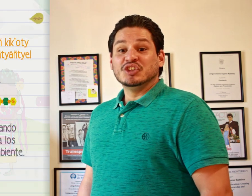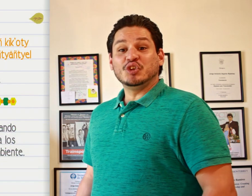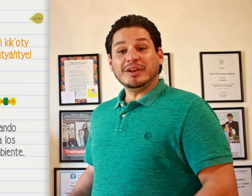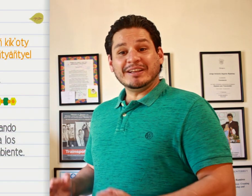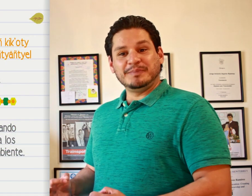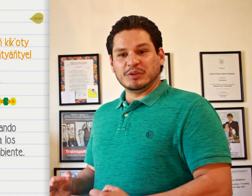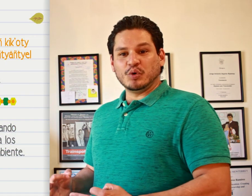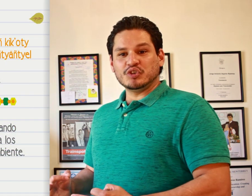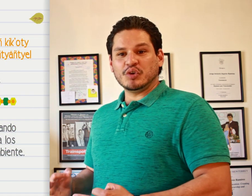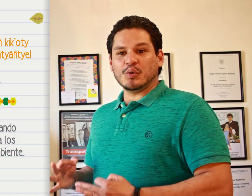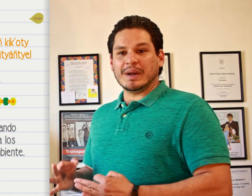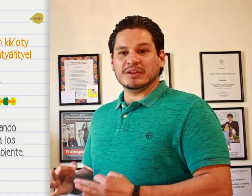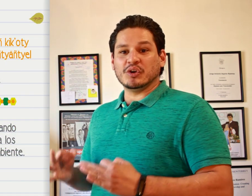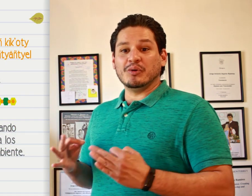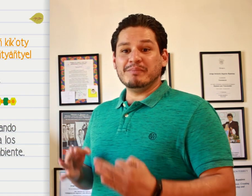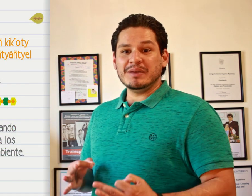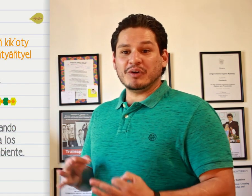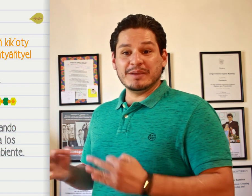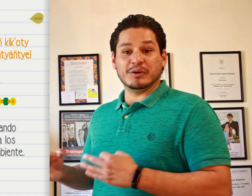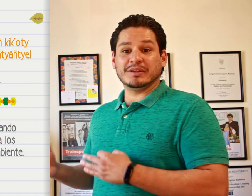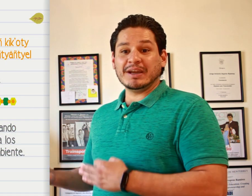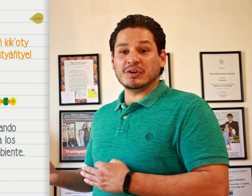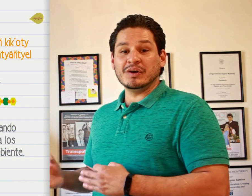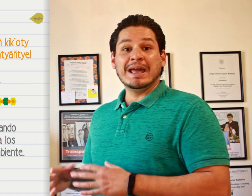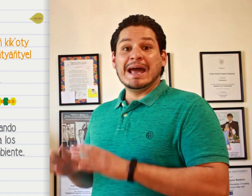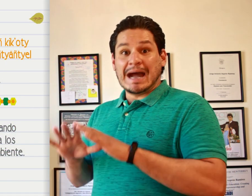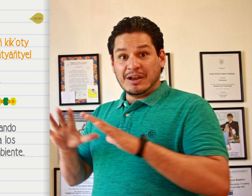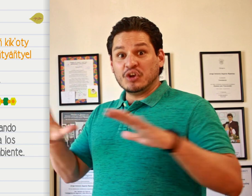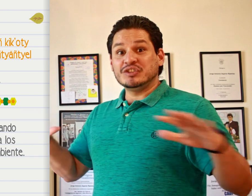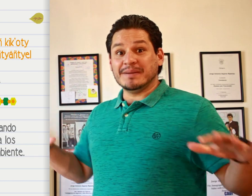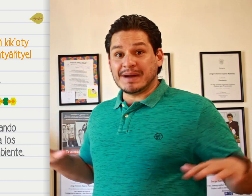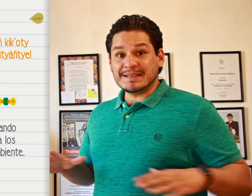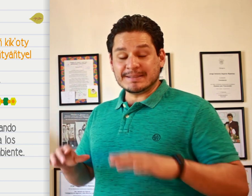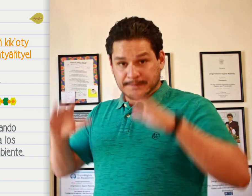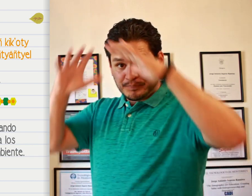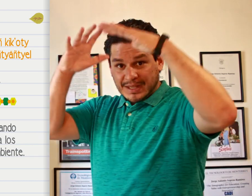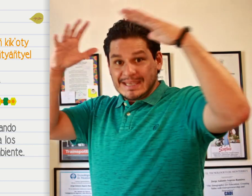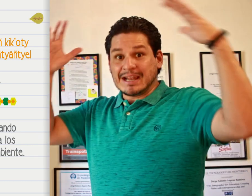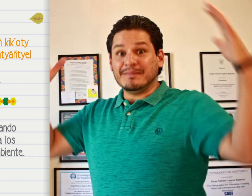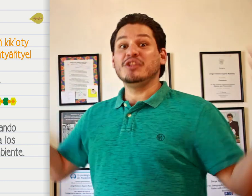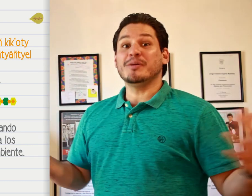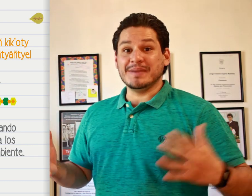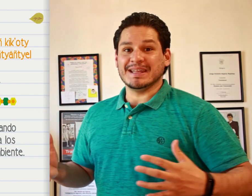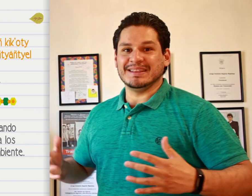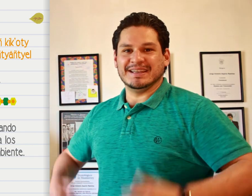Soy respetuoso cuando convivo y protejo a los demás y al medio ambiente.